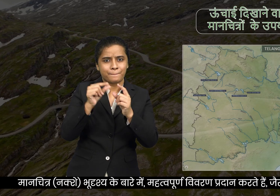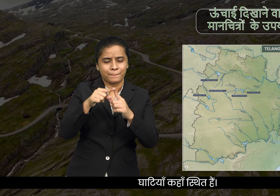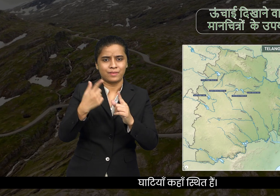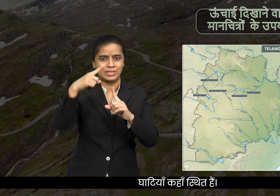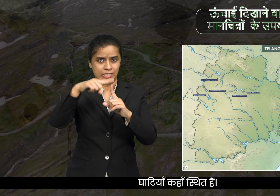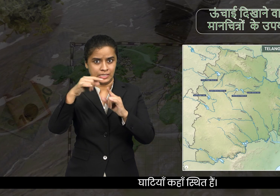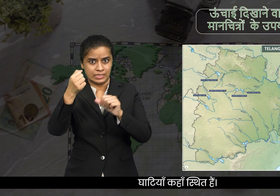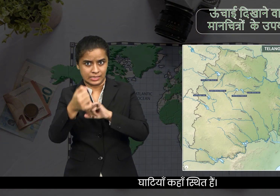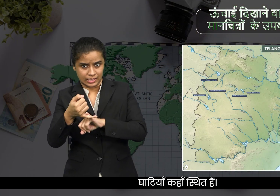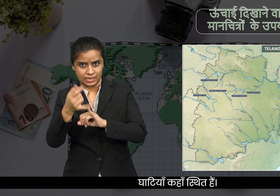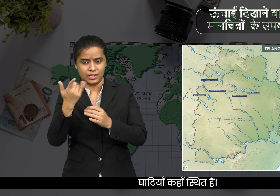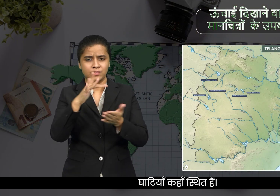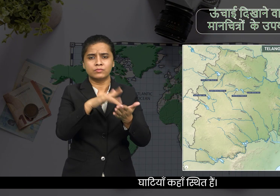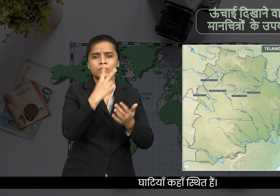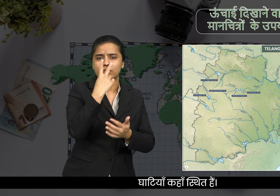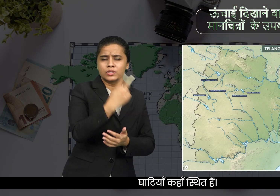और घाटियां कहाँ स्थित है।